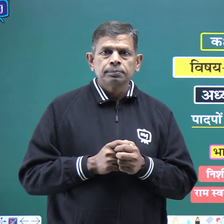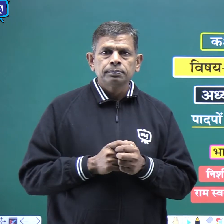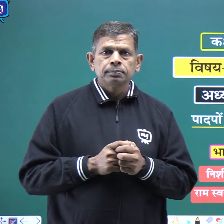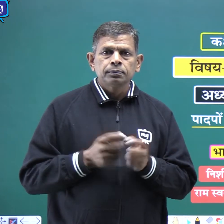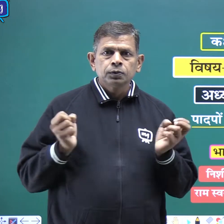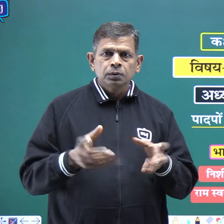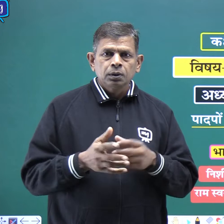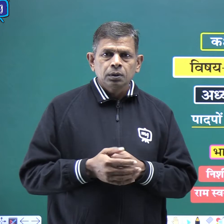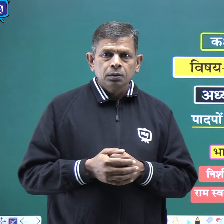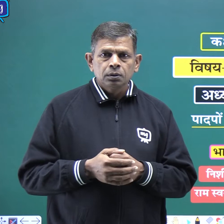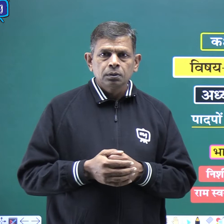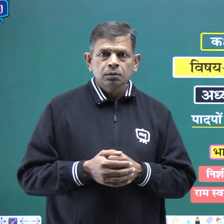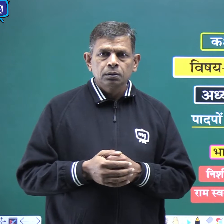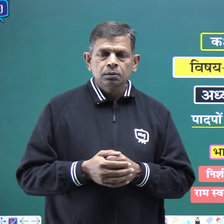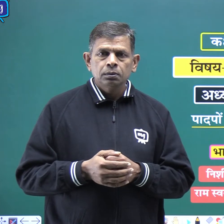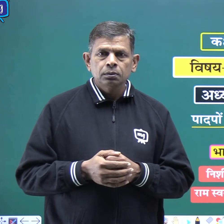शुरू करें।